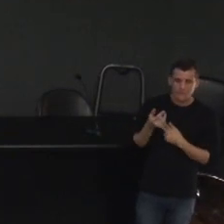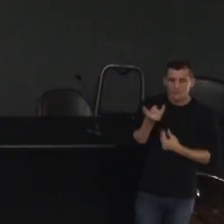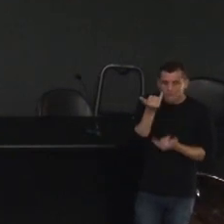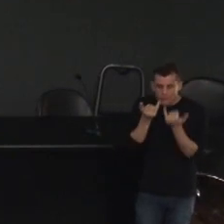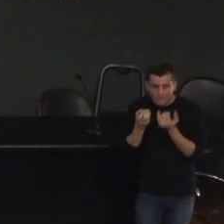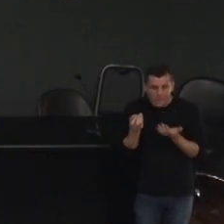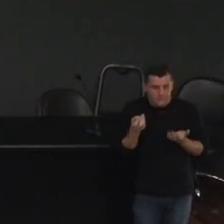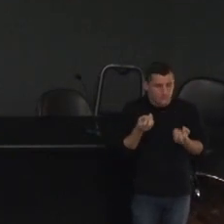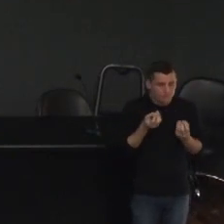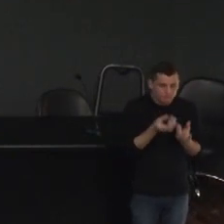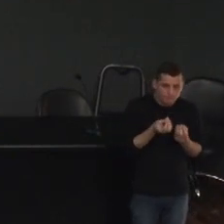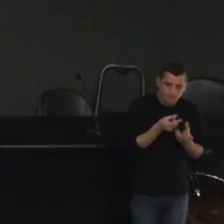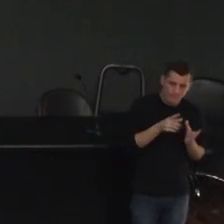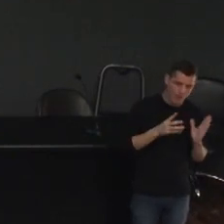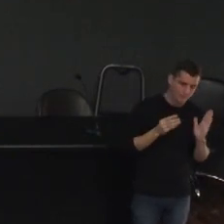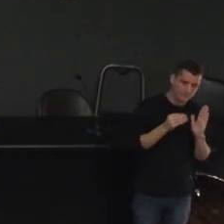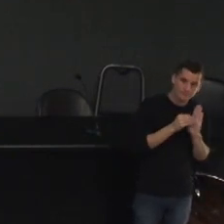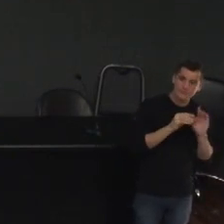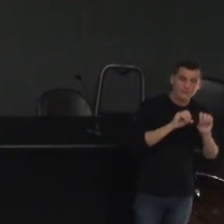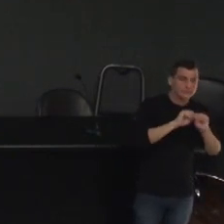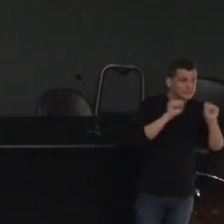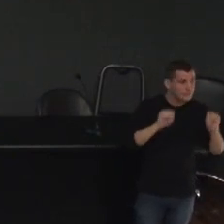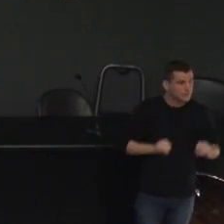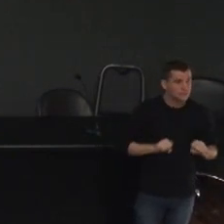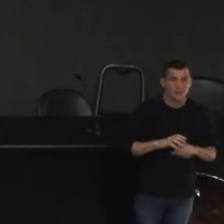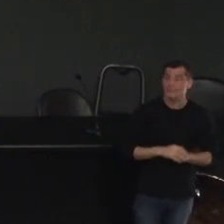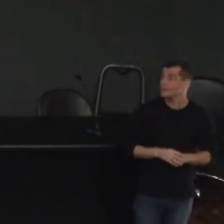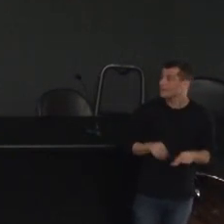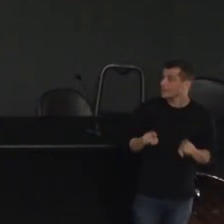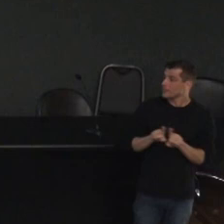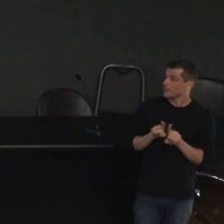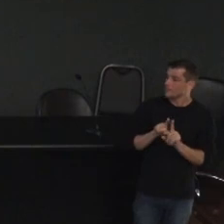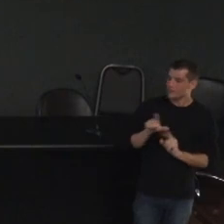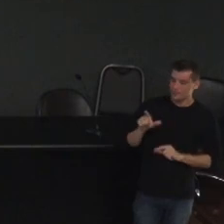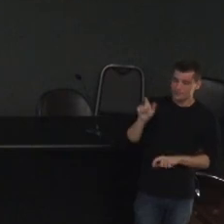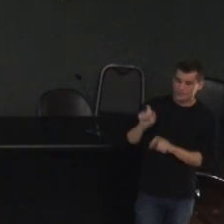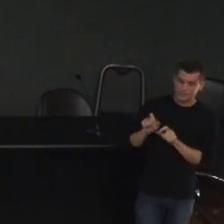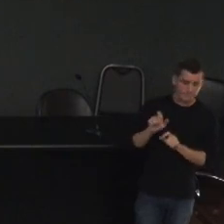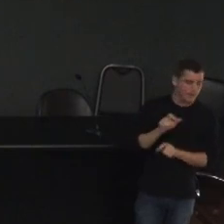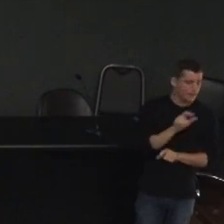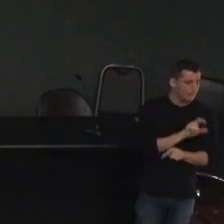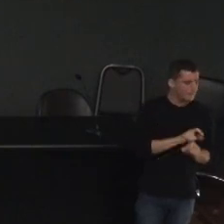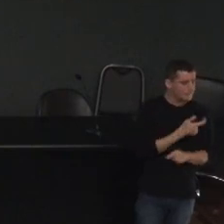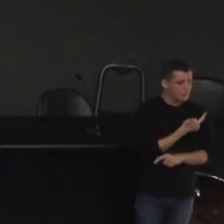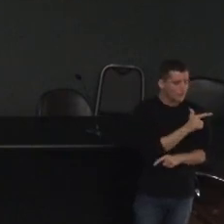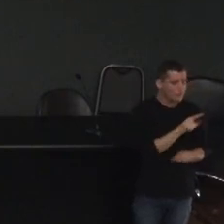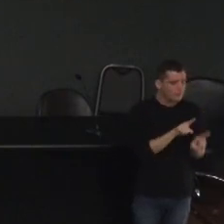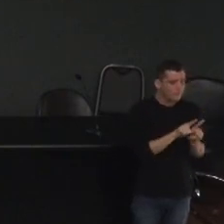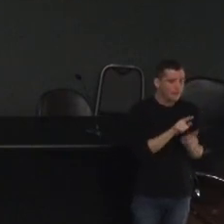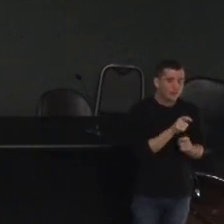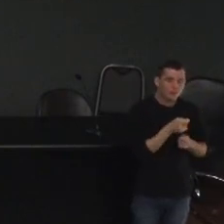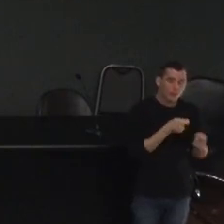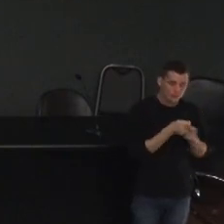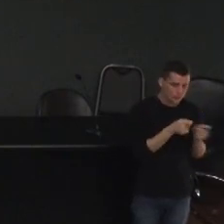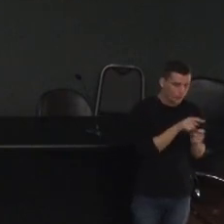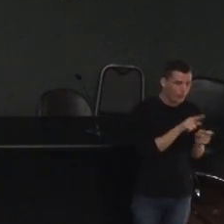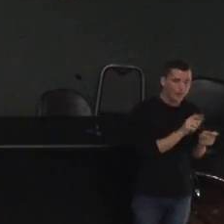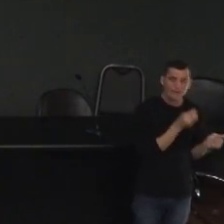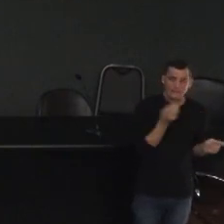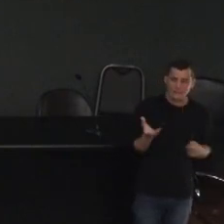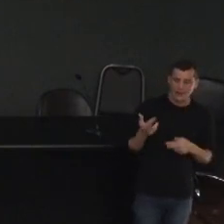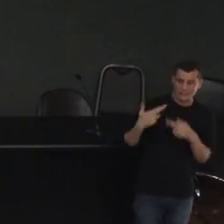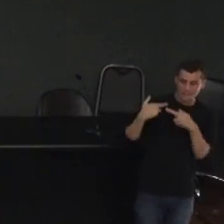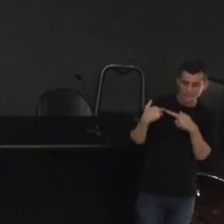dos agentes de tratamento atenção muitos controladores tentam repassar suas responsabilizar responsabilidades ao operador ou